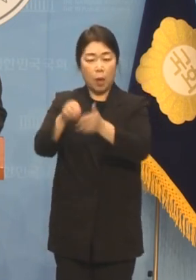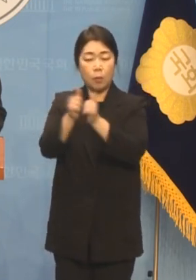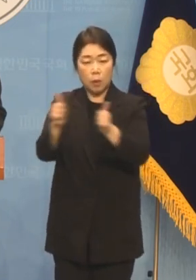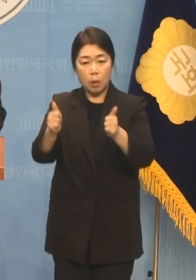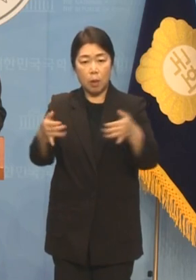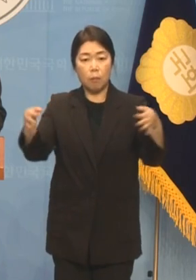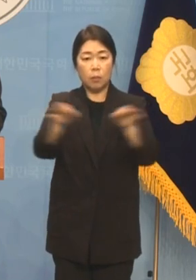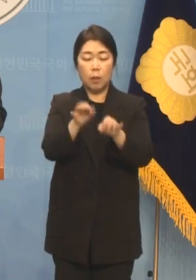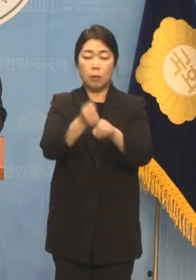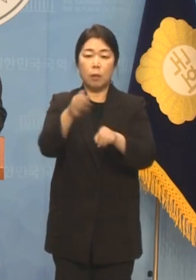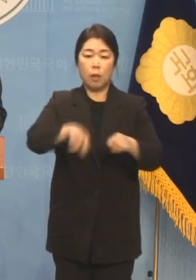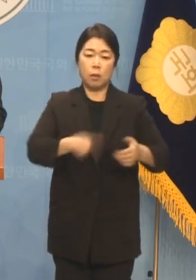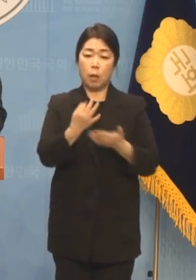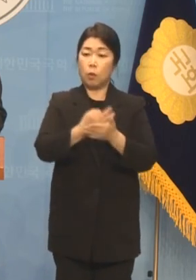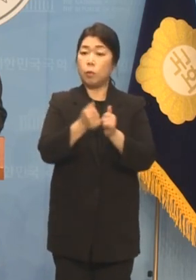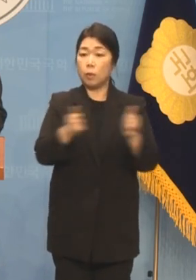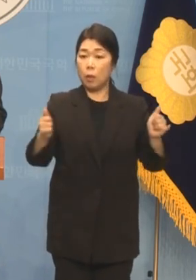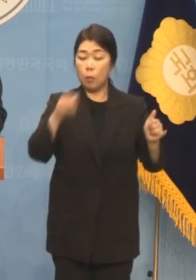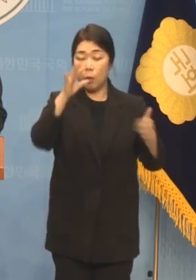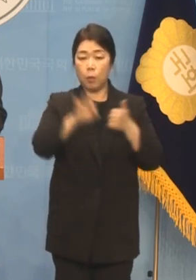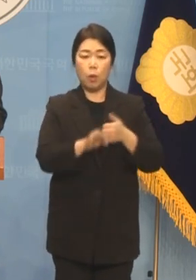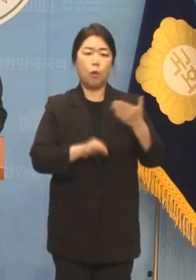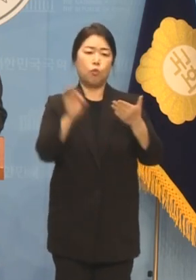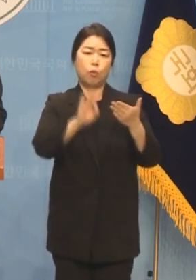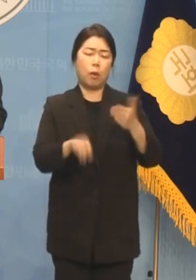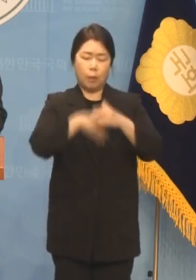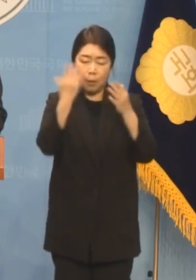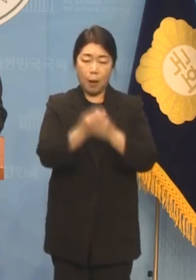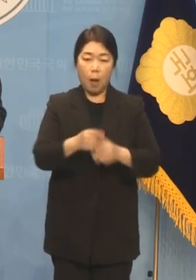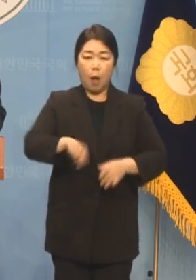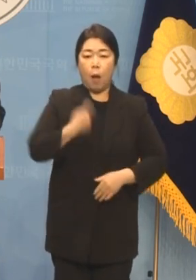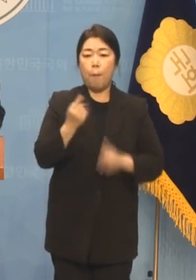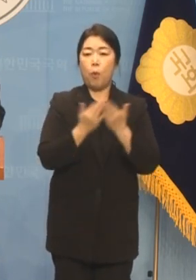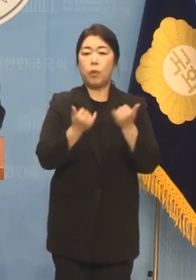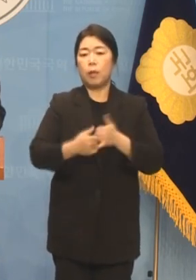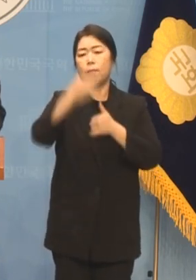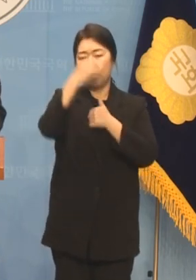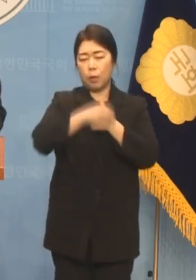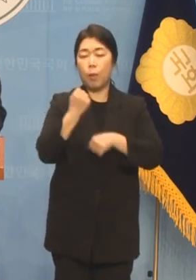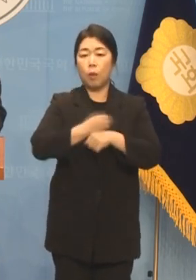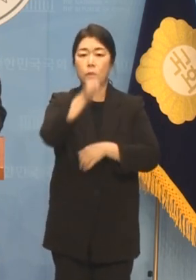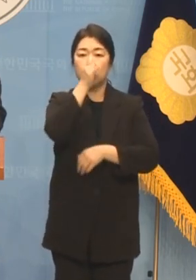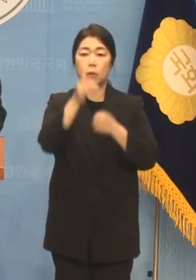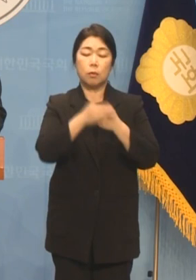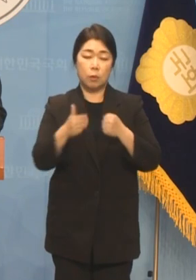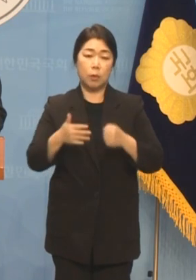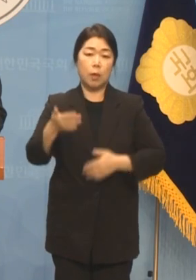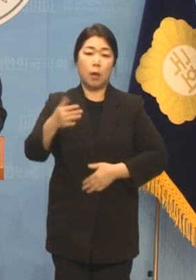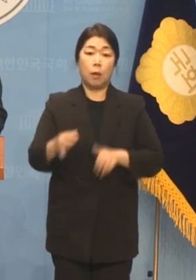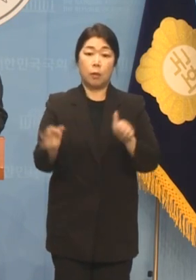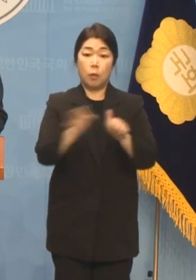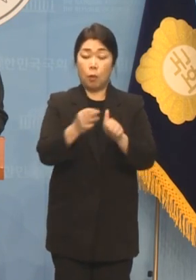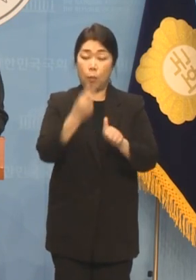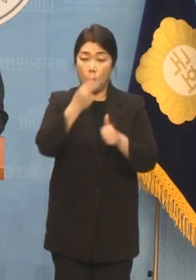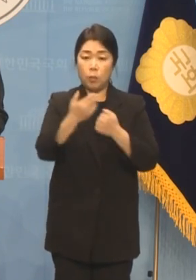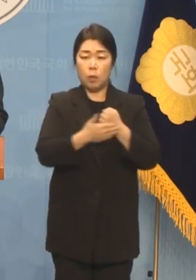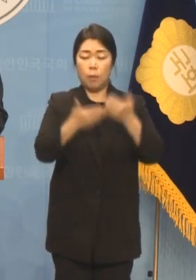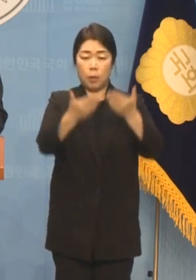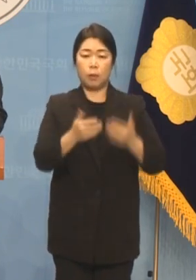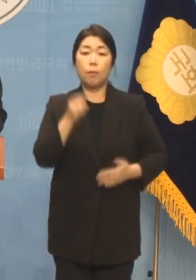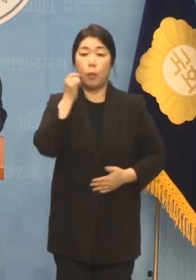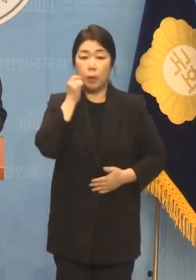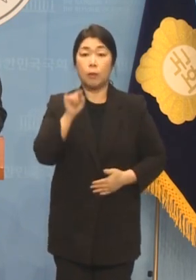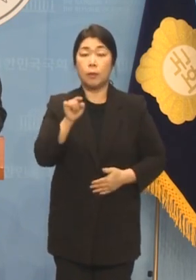달리 자영업자 같은 지역가입자는 9% 모두를 본인이 부담하고 있음에도 연금보험료 지원사업의 혜택을 받지 못하고